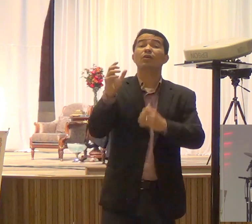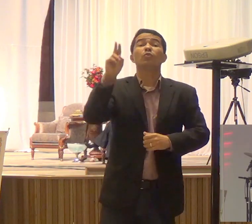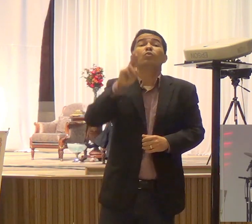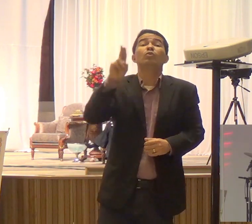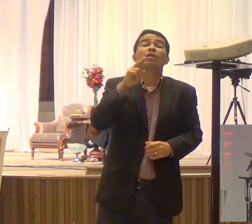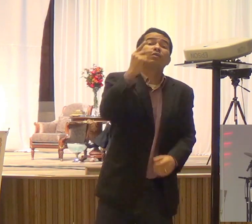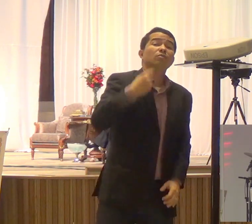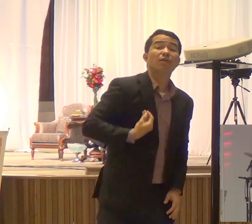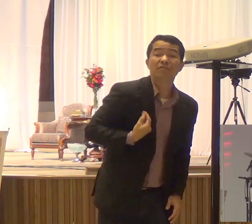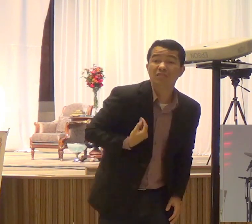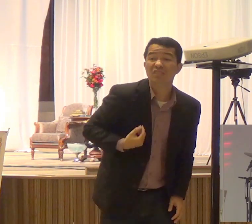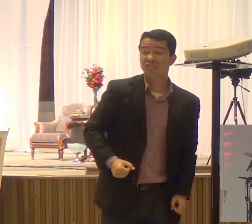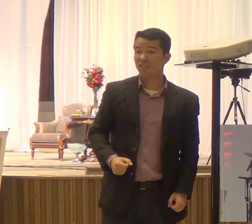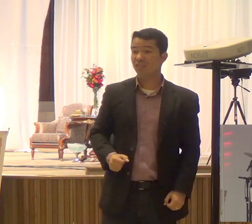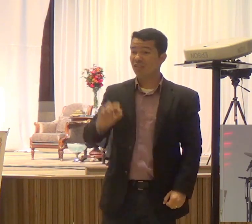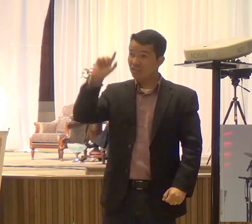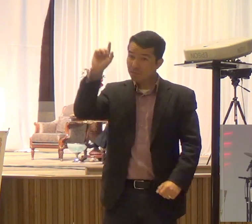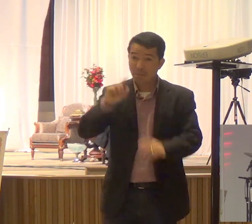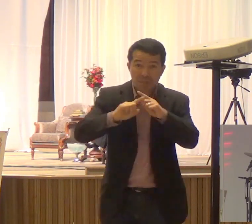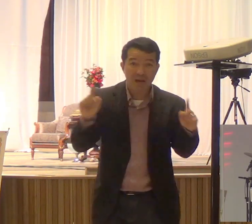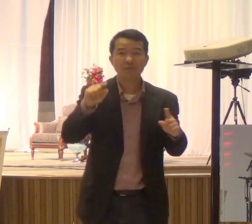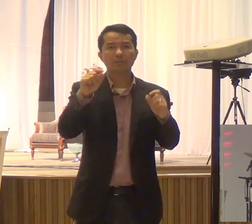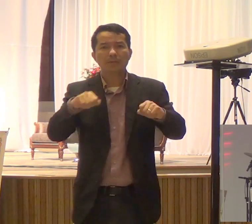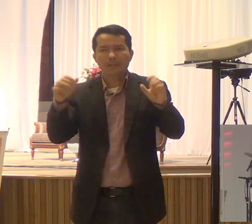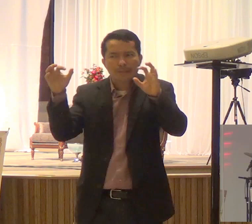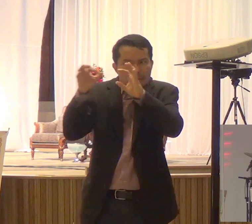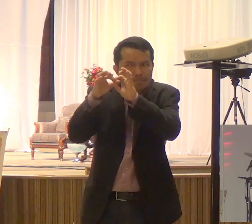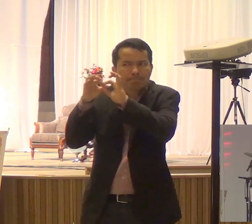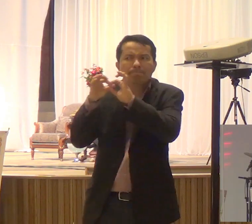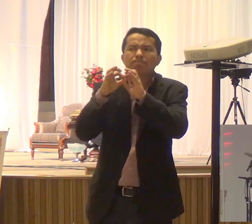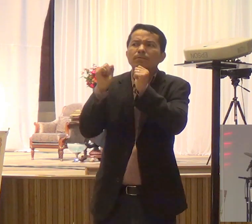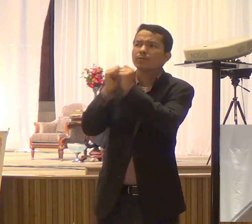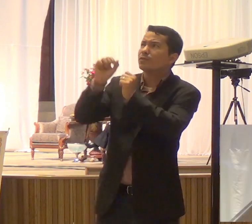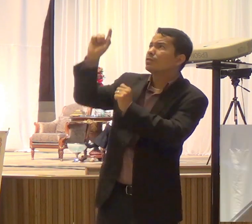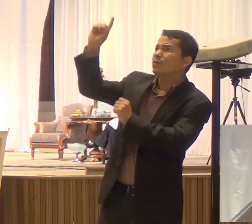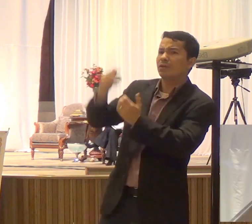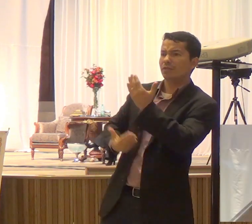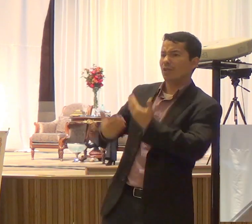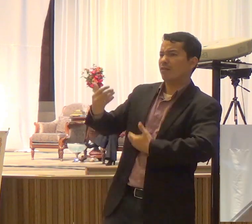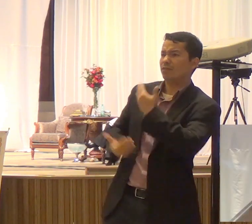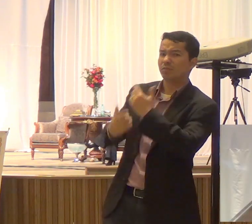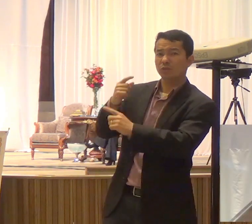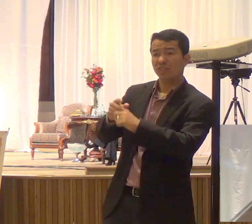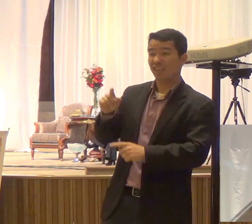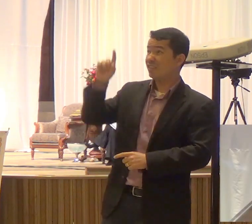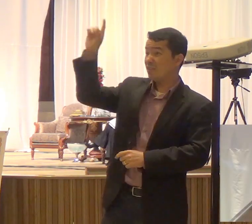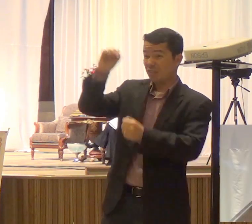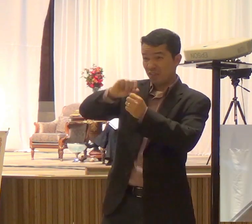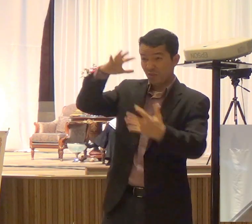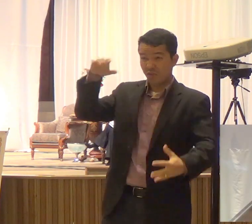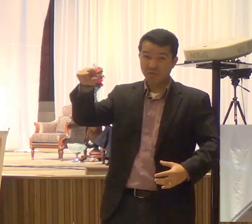videira viva e conectada àquele que faz o fruto acontecer através da gente. Deus te criou para dar